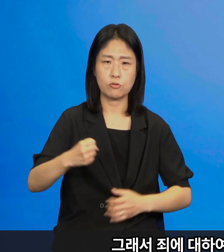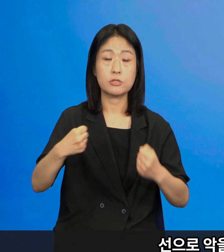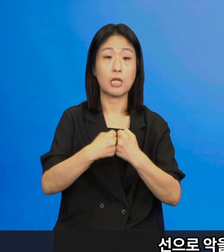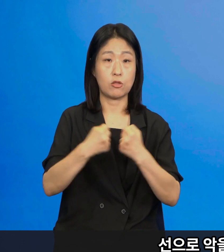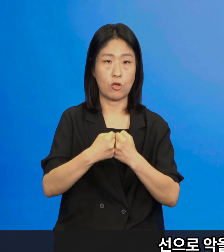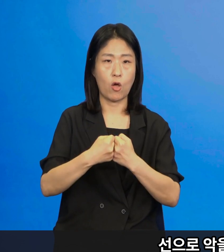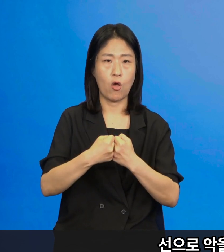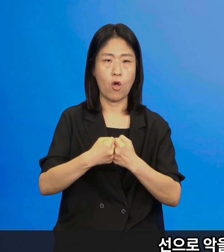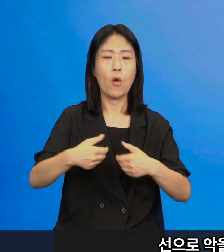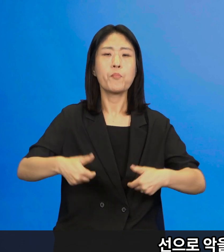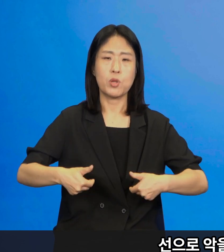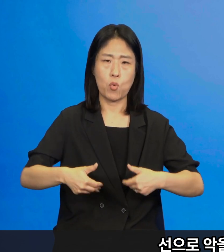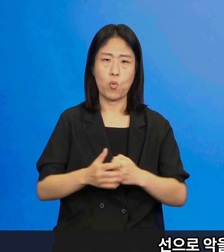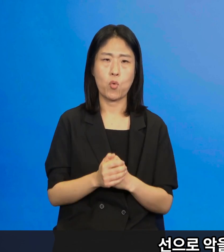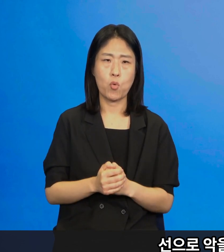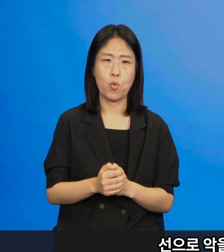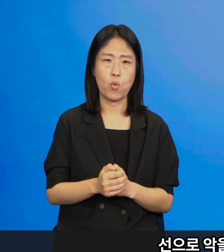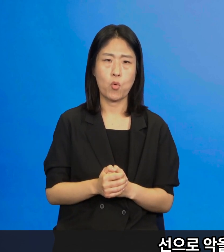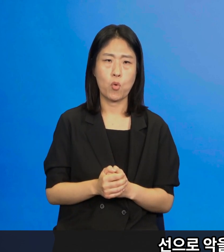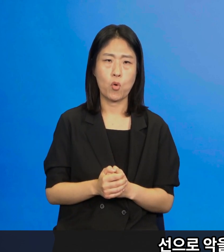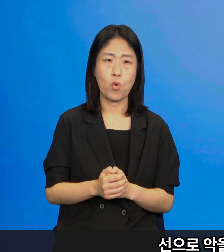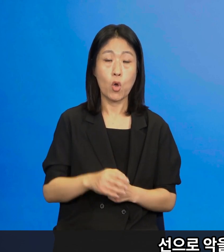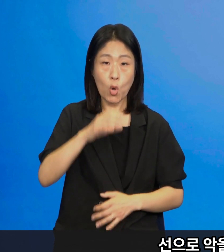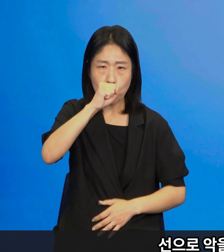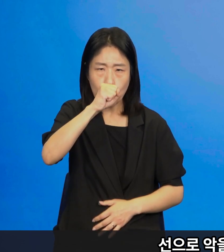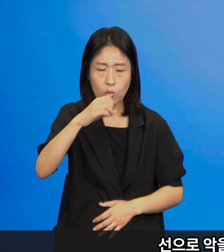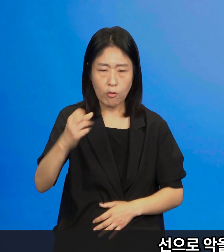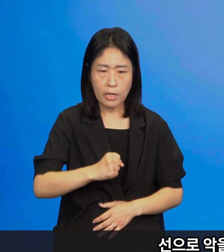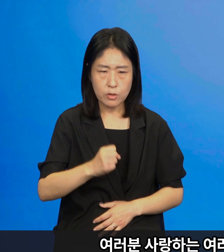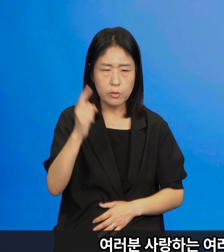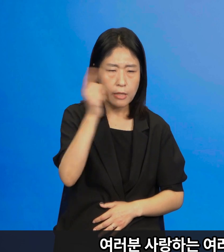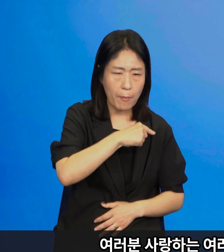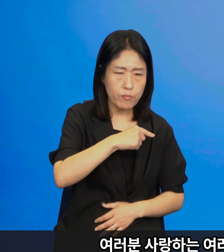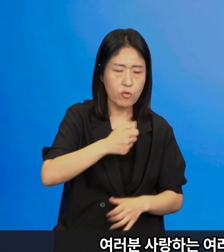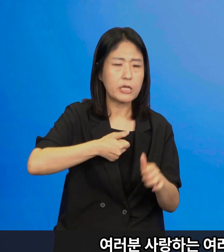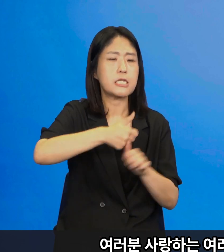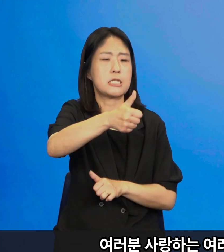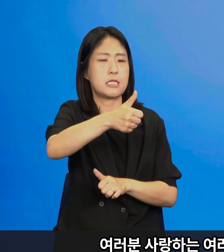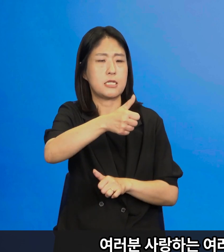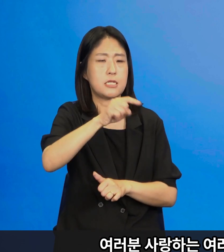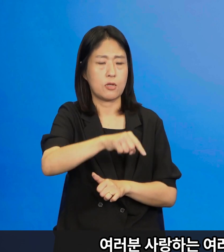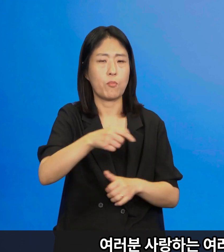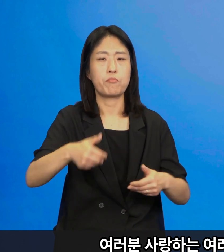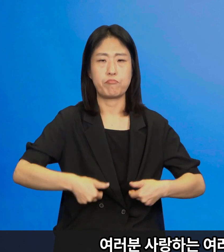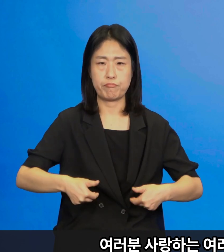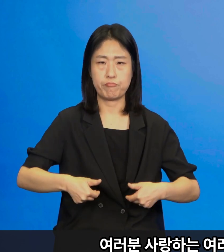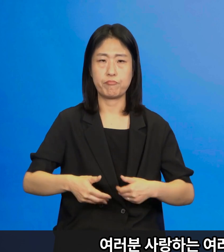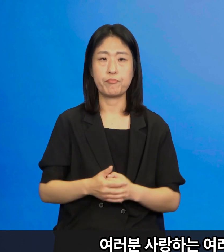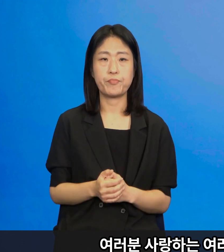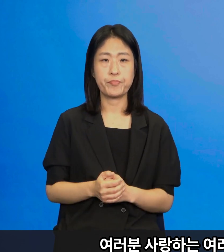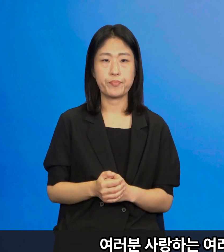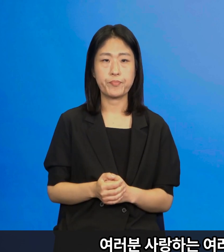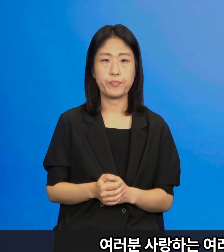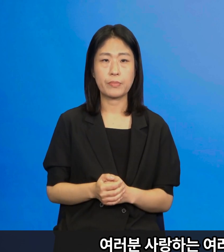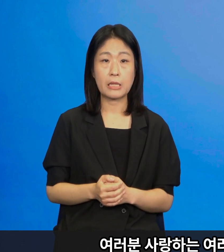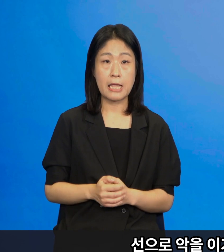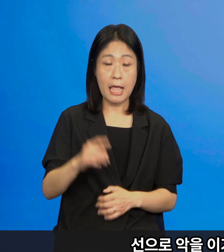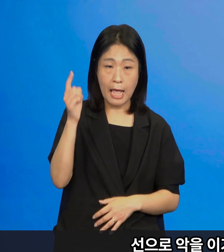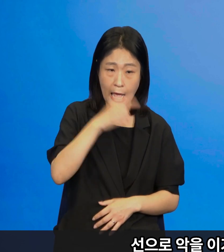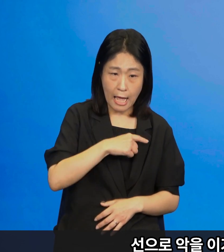말고 선으로 악을 이기는 겁니다. 여러분, 사랑하는 여러분들이 악에게 지지